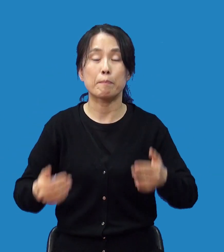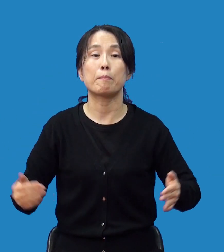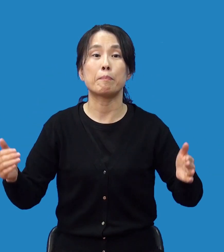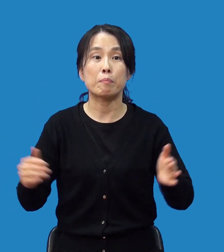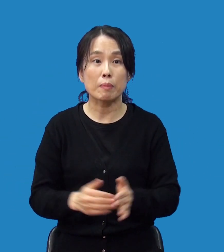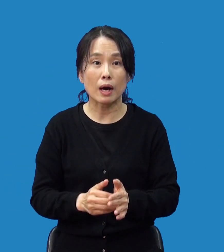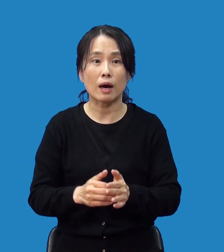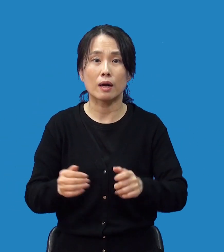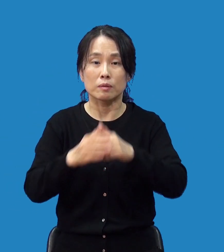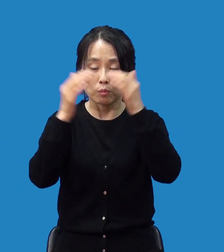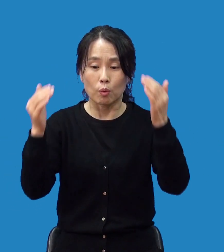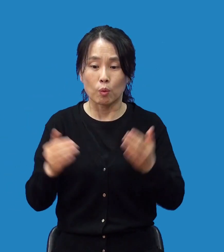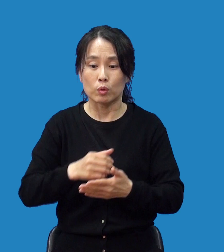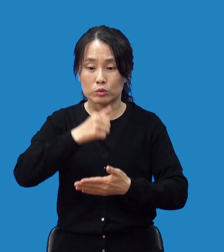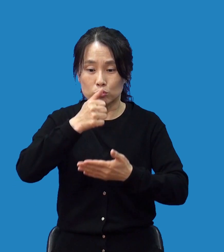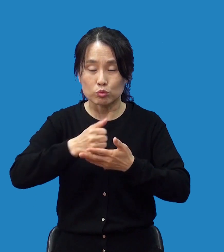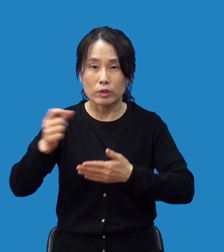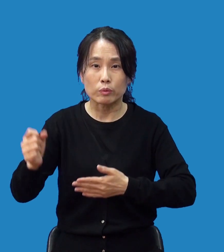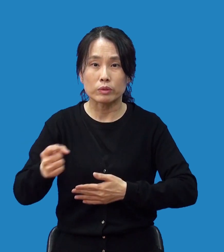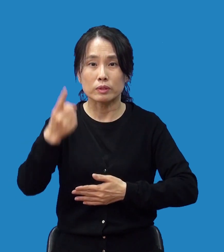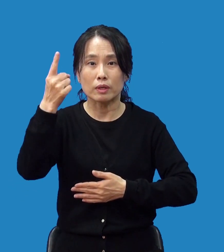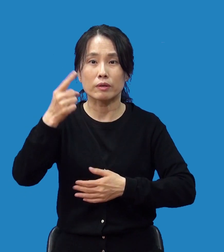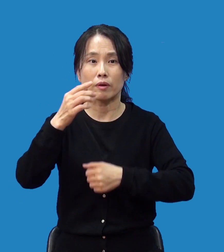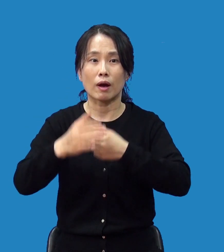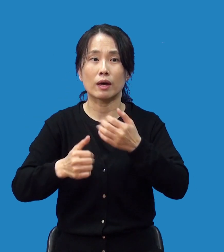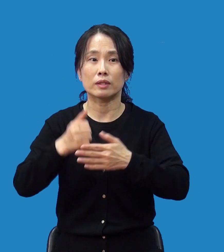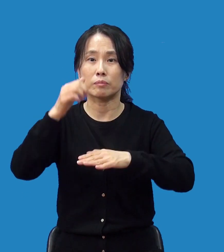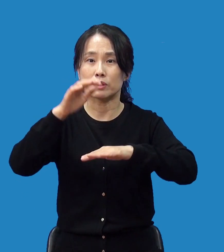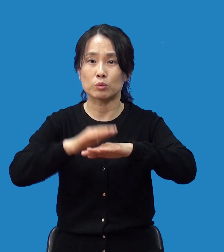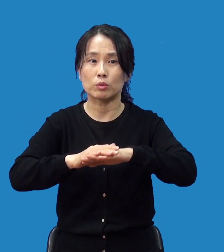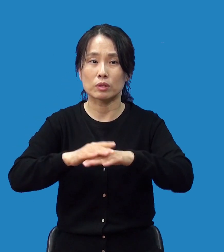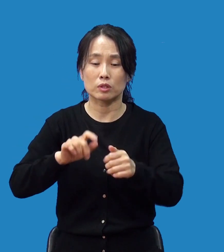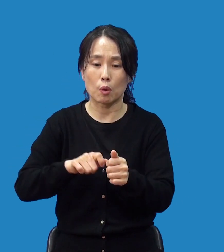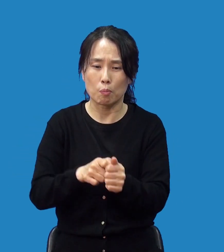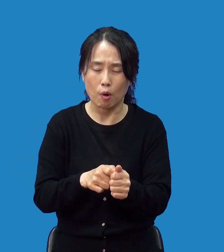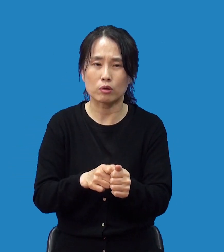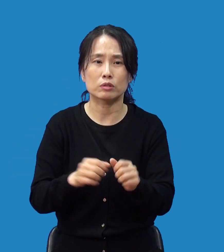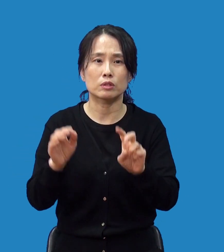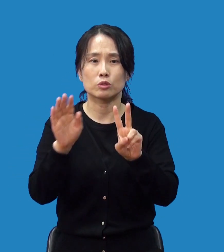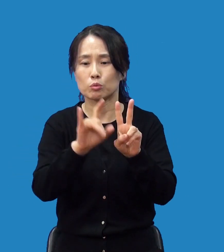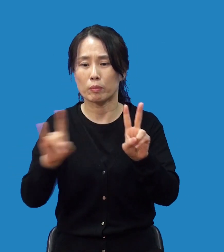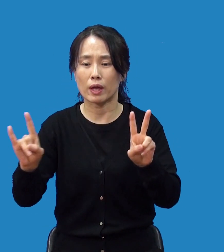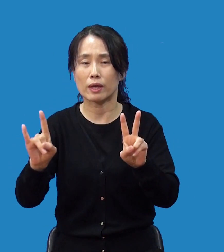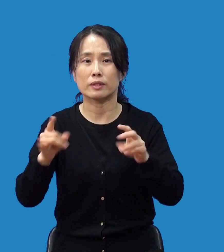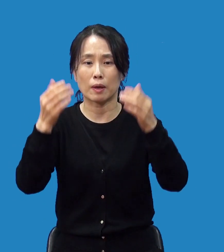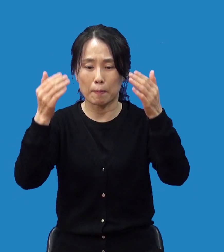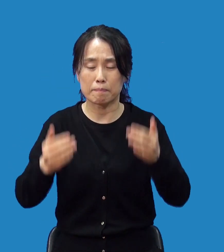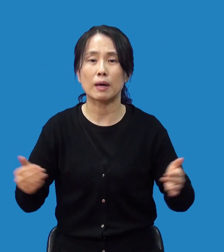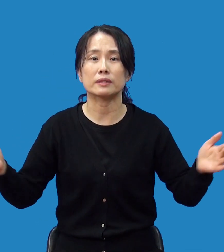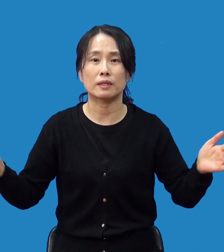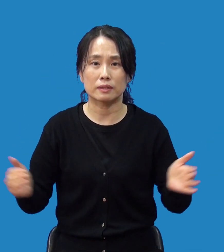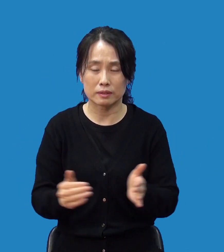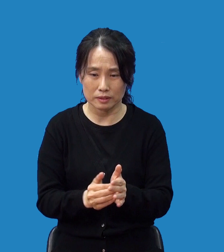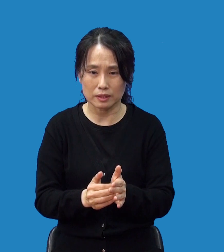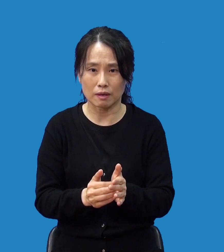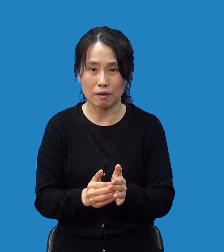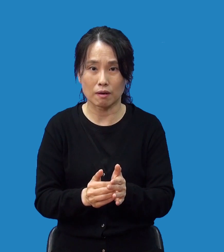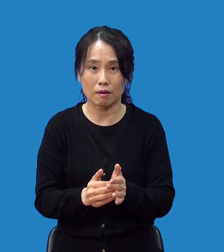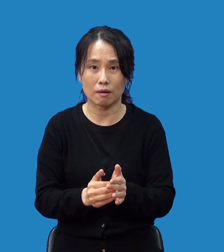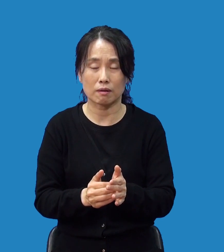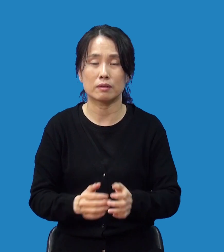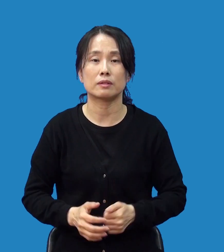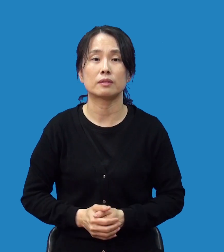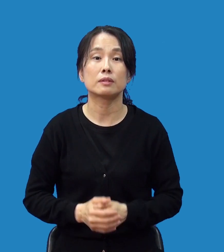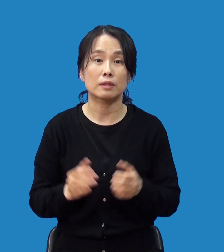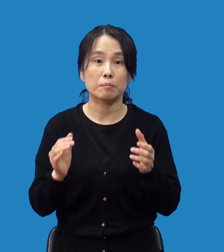받았느니라. 그의 모든 죄로 말미암아 여호와의 손에서 벌을 배나 받았느니라